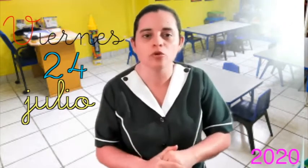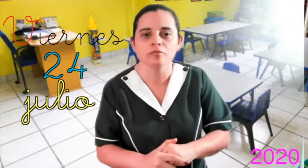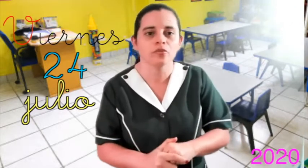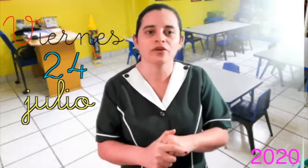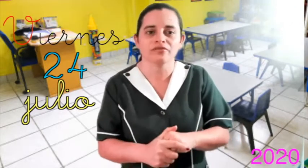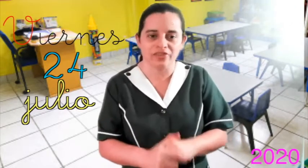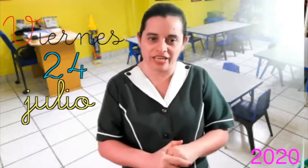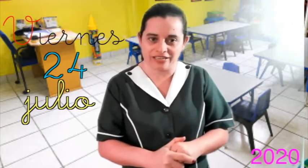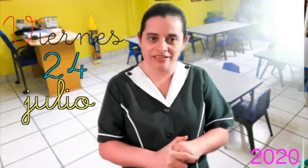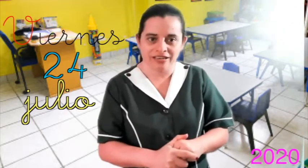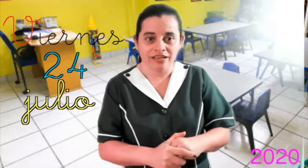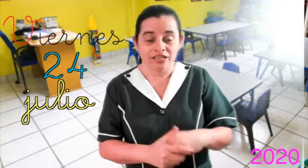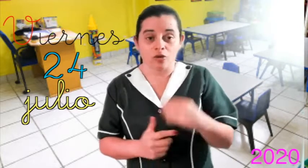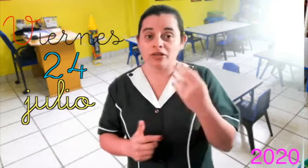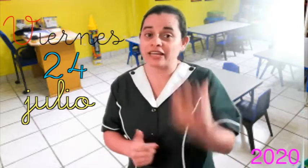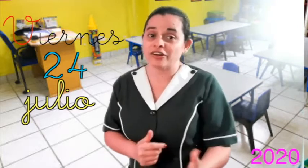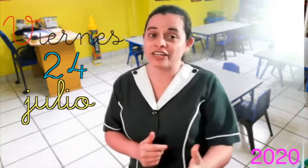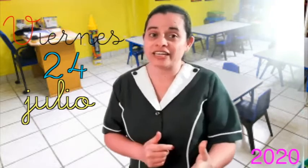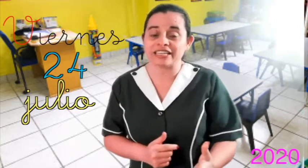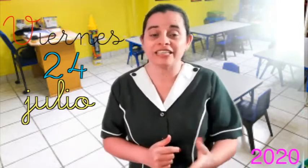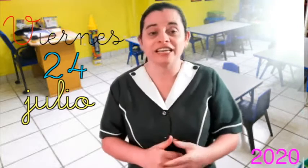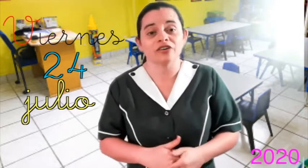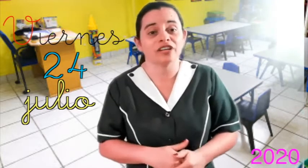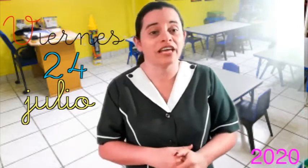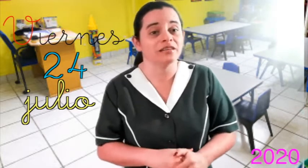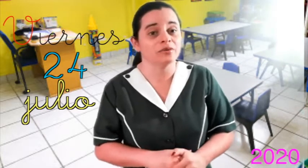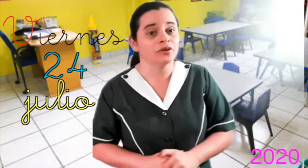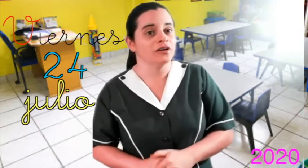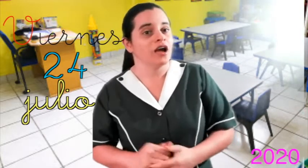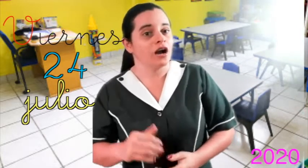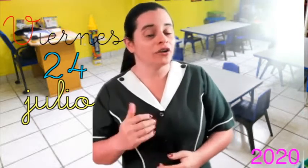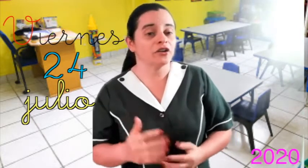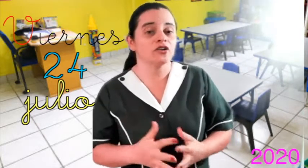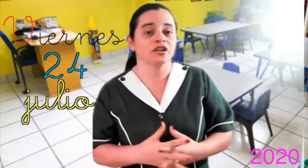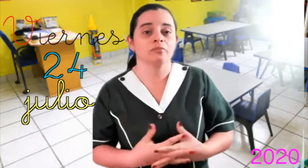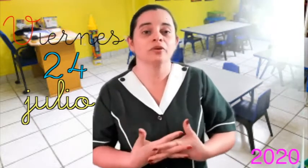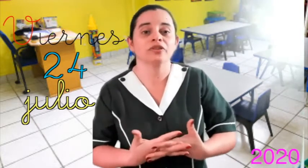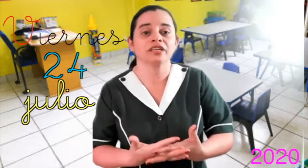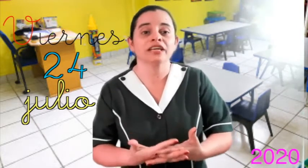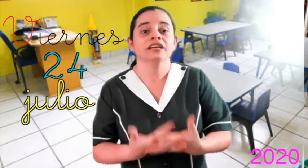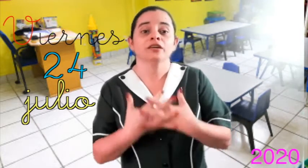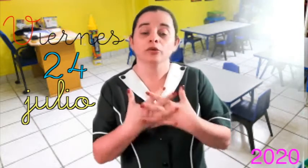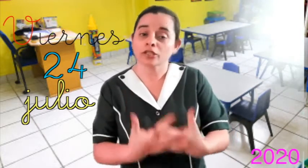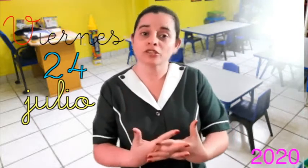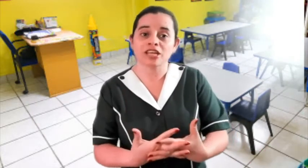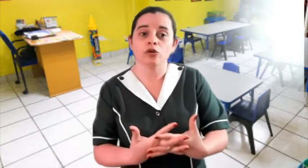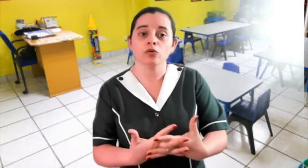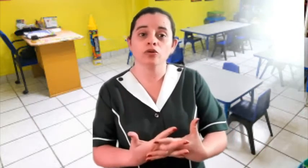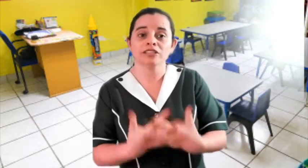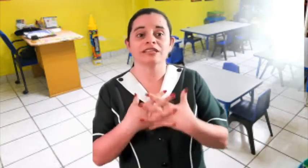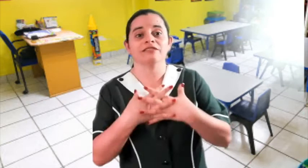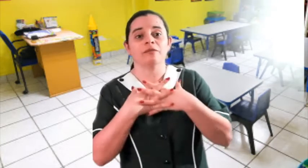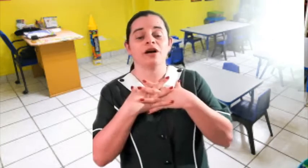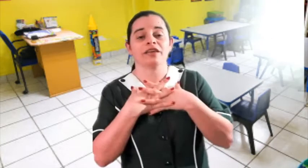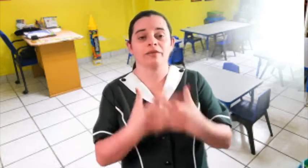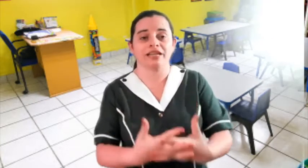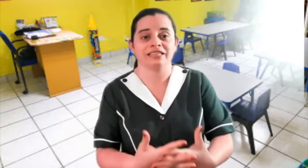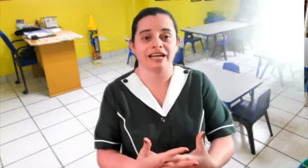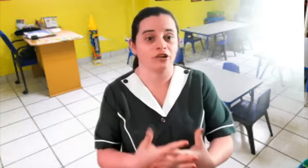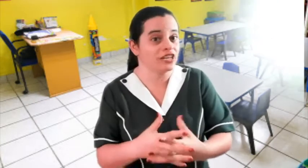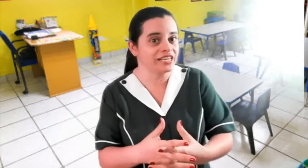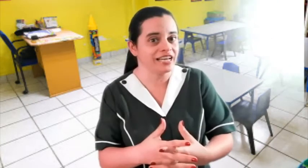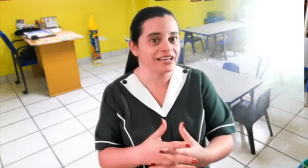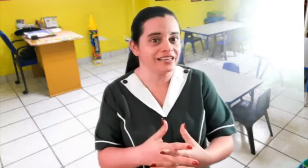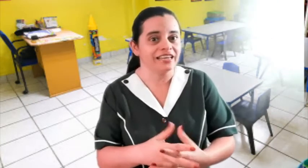niños, muy, muy bien. Y como están con energía, con ánimo, ahora nos corresponde nuestro saludo, así que les vamos a llamar a